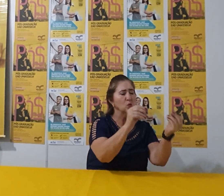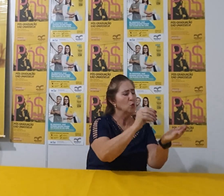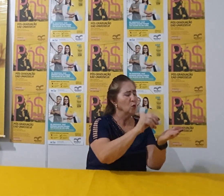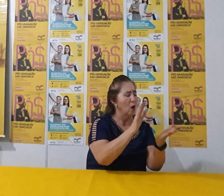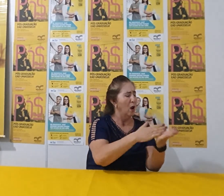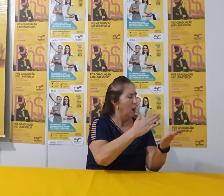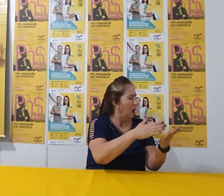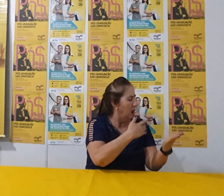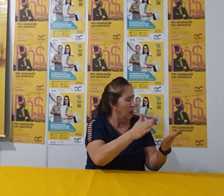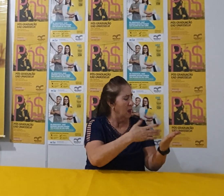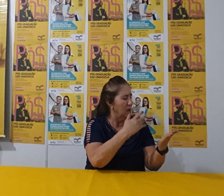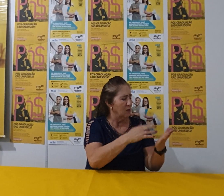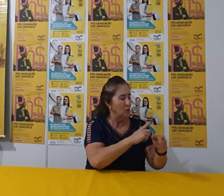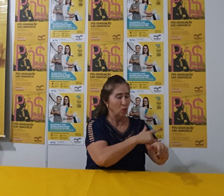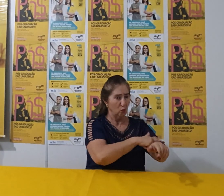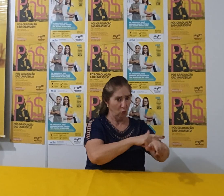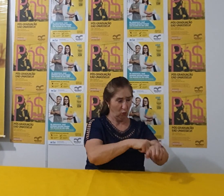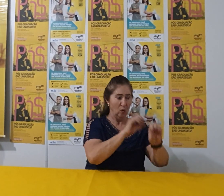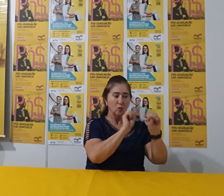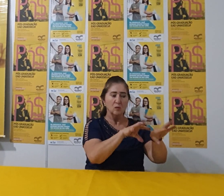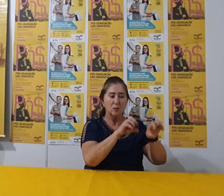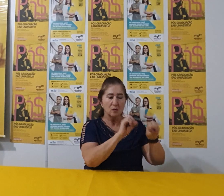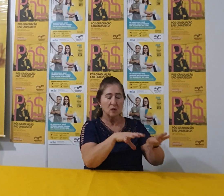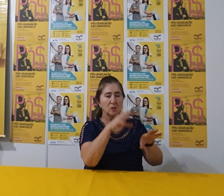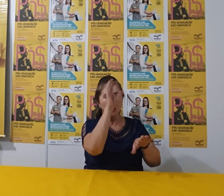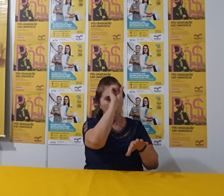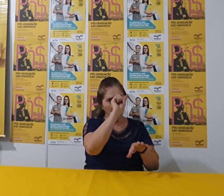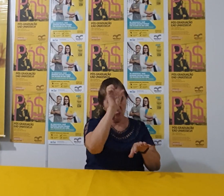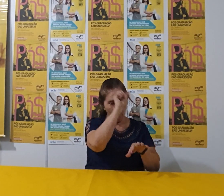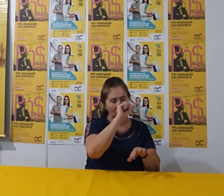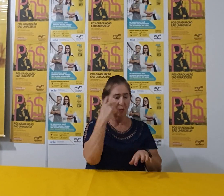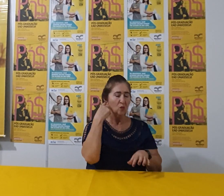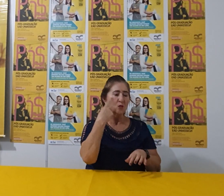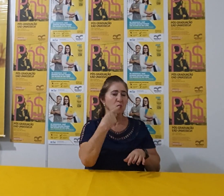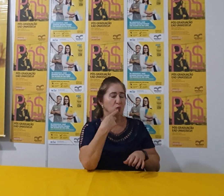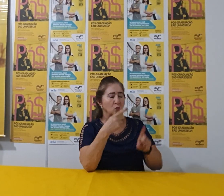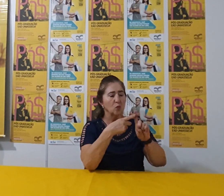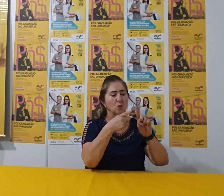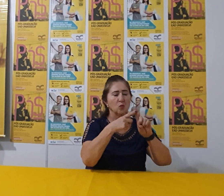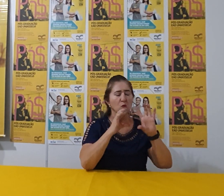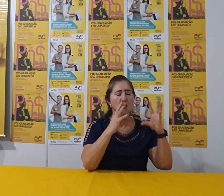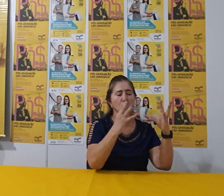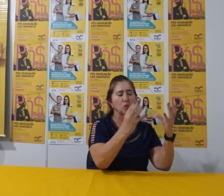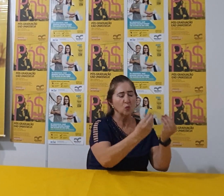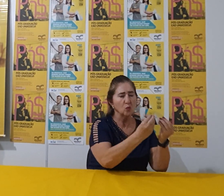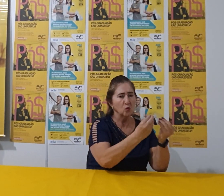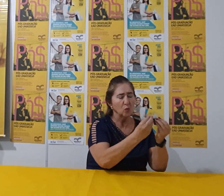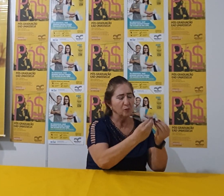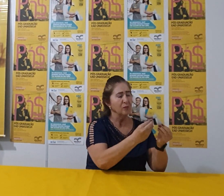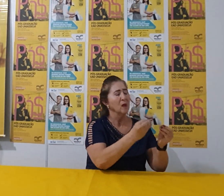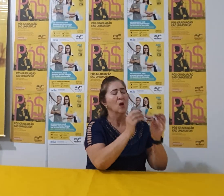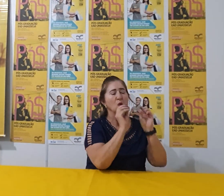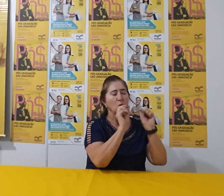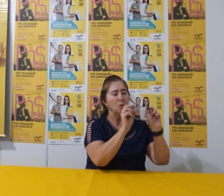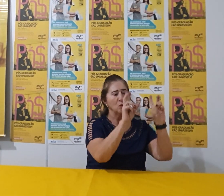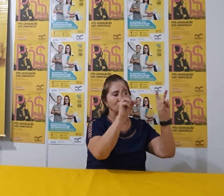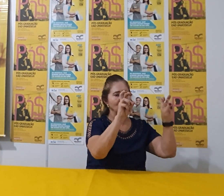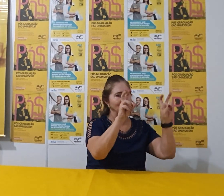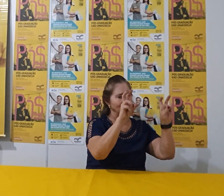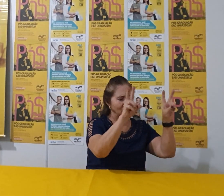educação e aprendizagem do surdo, tendo como referencial teórico autores que abordam o tema